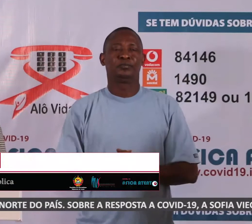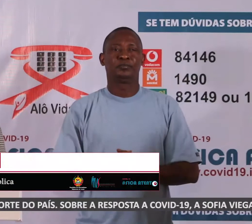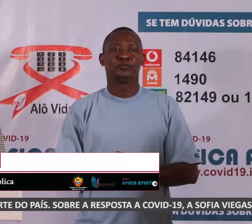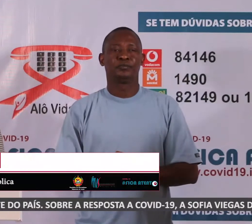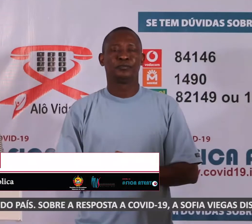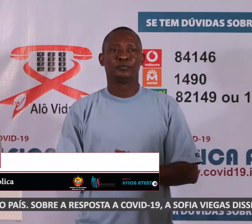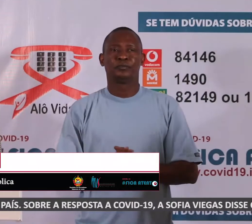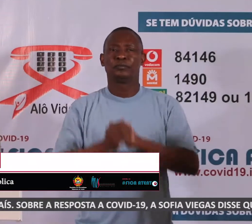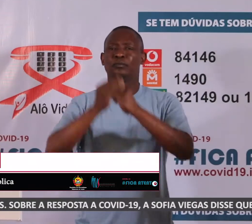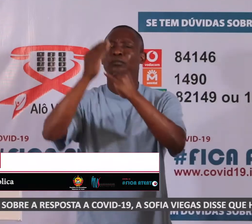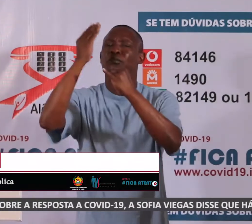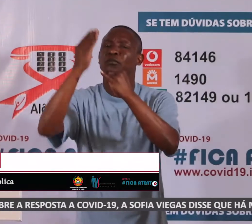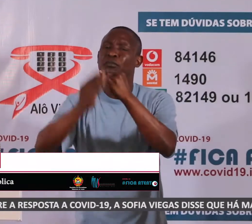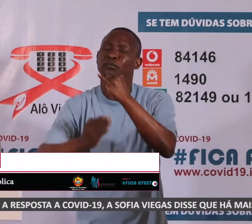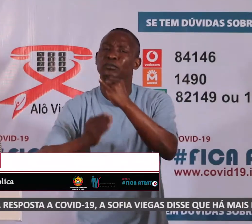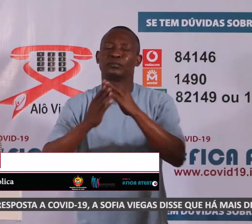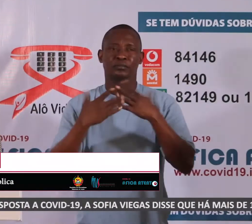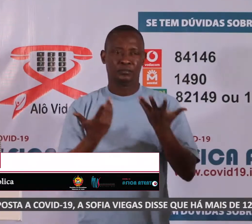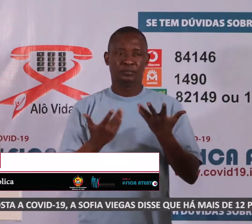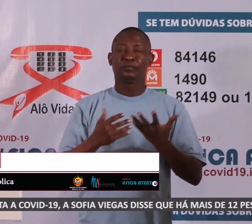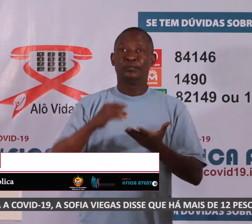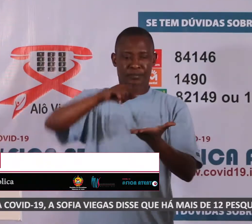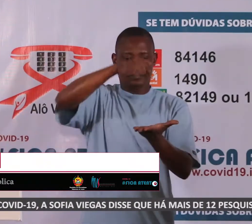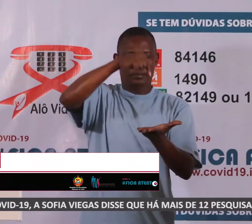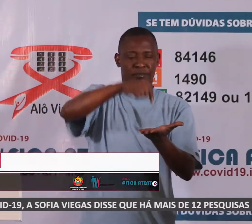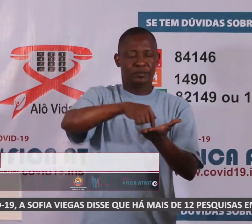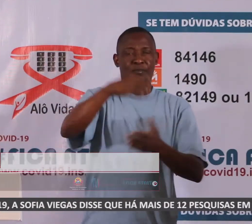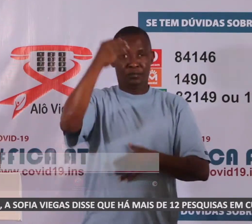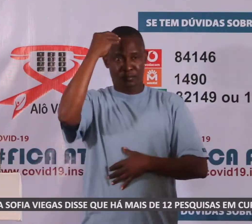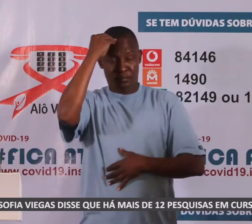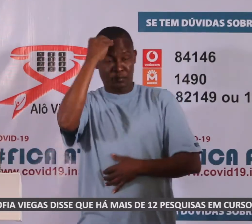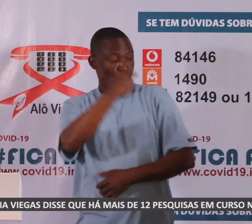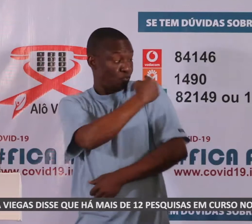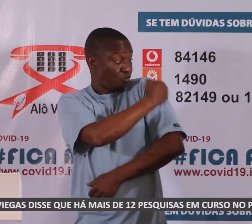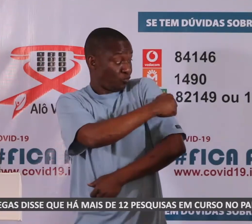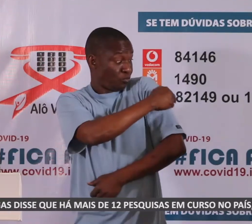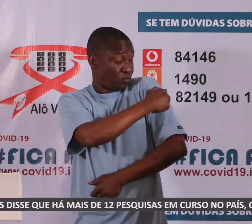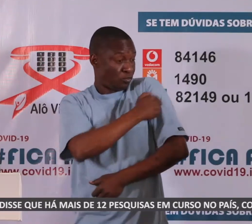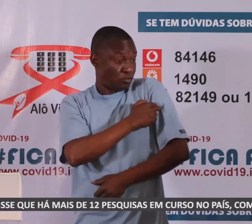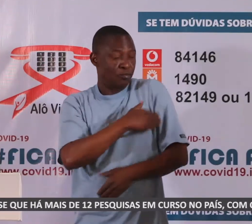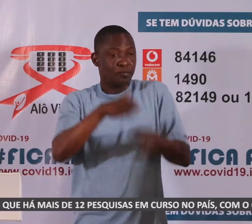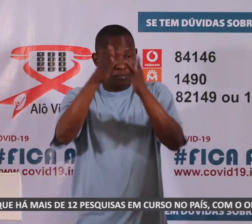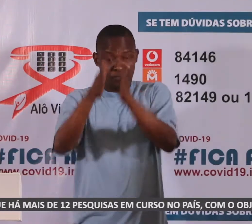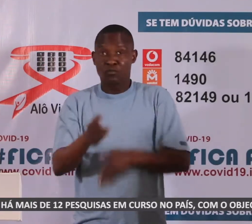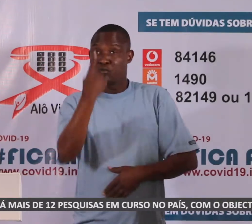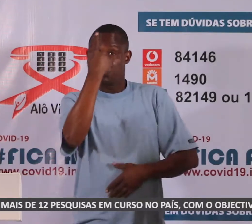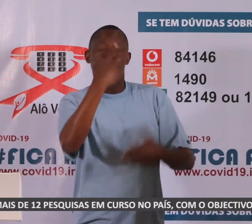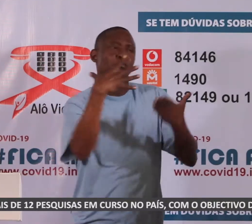E, por último, um caso da cidade de Maputo que resulta da vigilância ativa na comunidade sanitária.